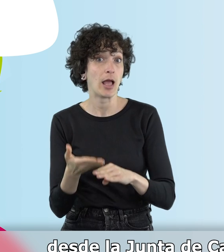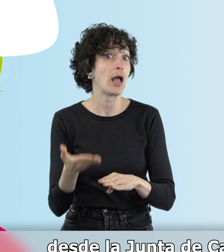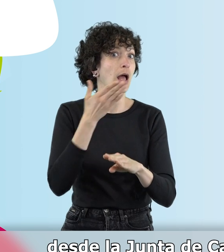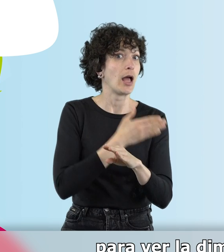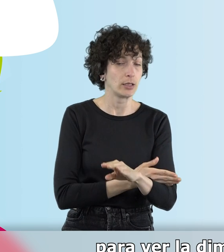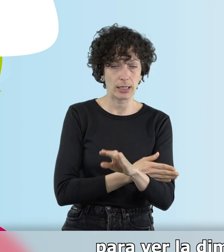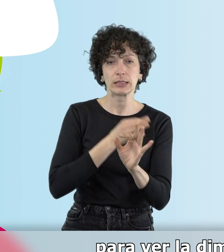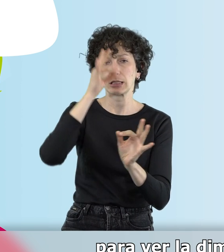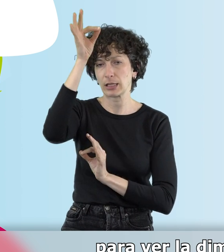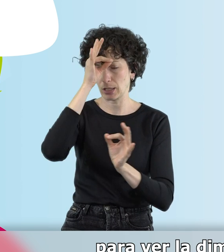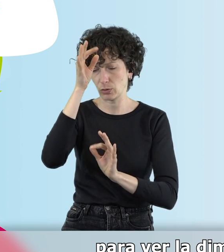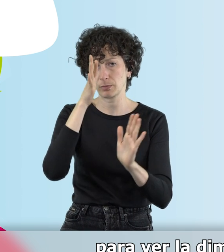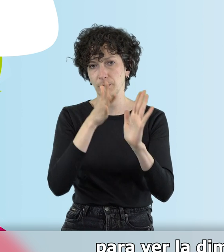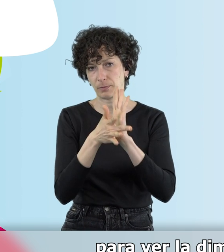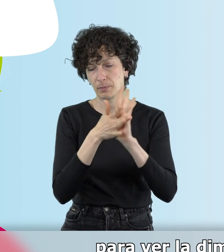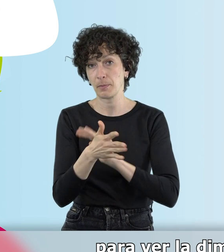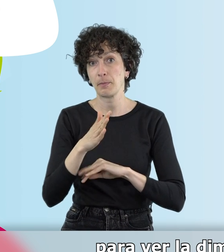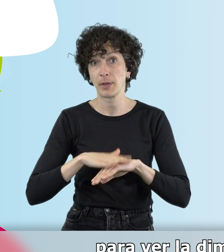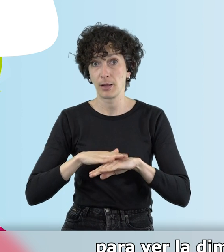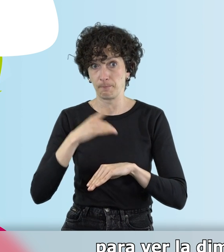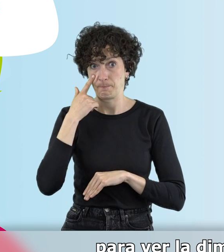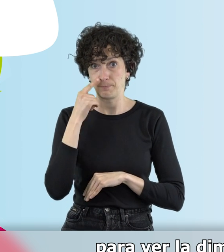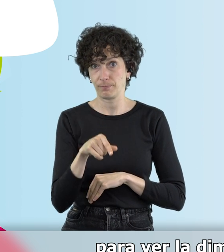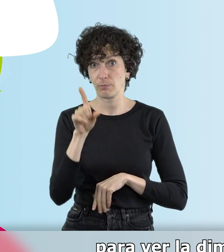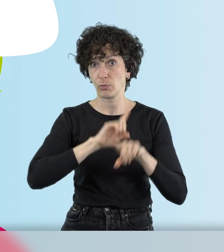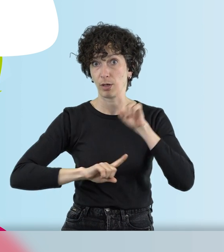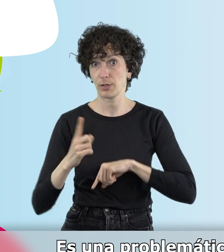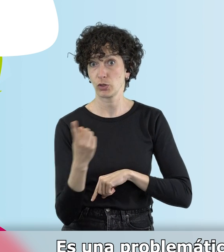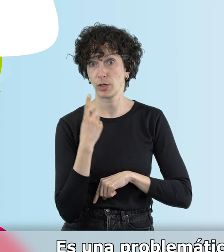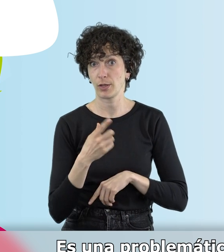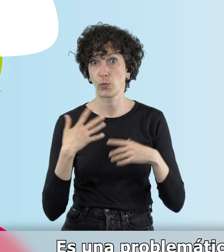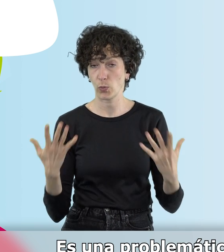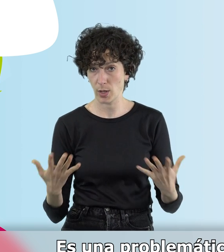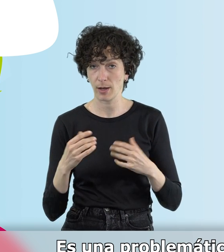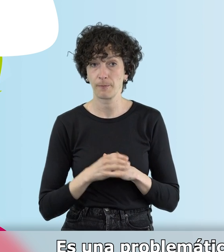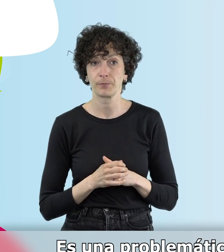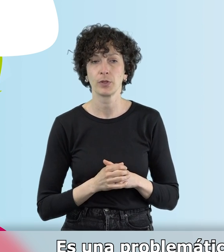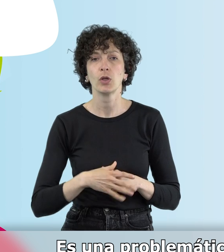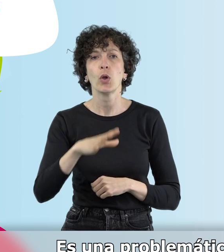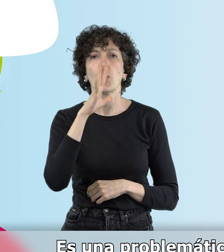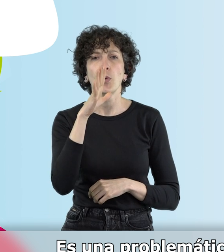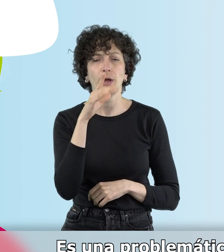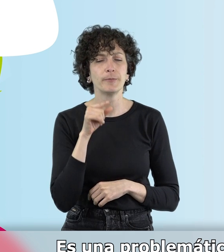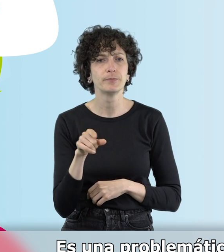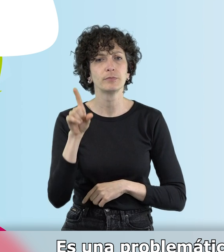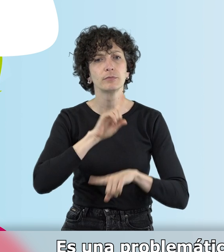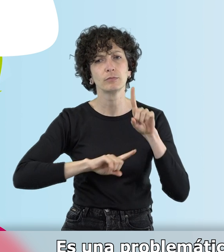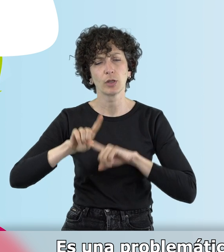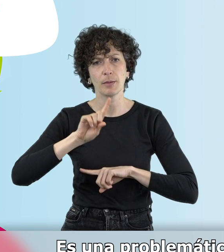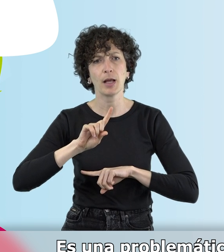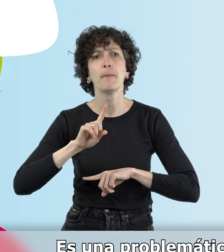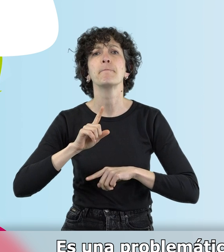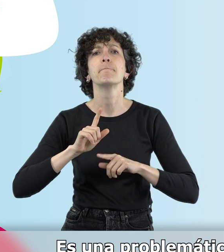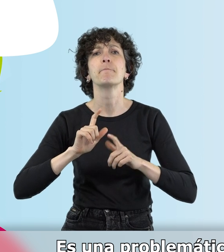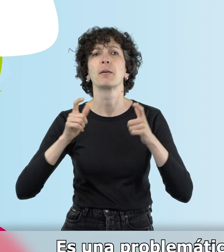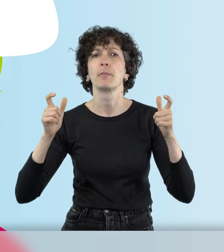comentar algunos datos para ver la dimensión de este problema de la soledad. Porque es una problemática que